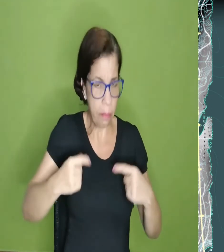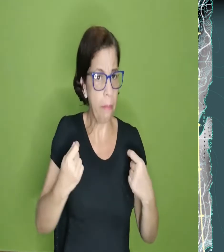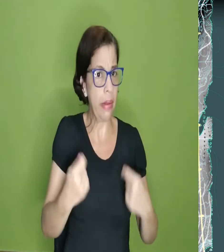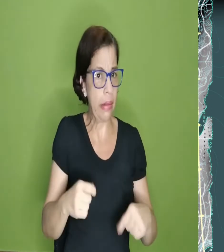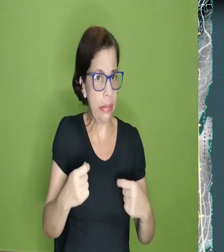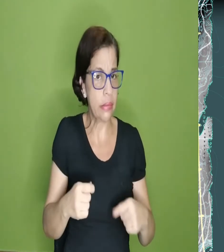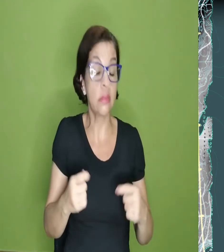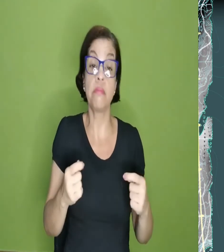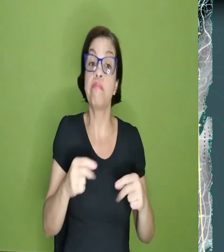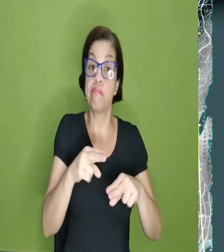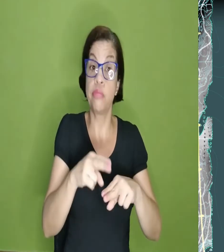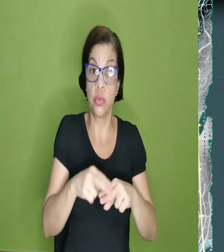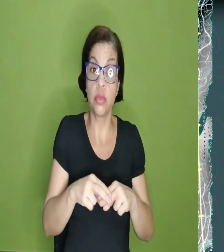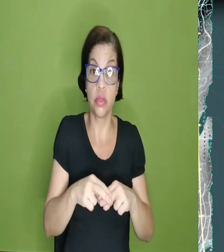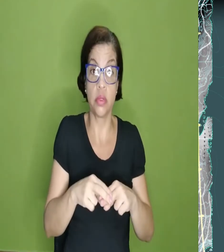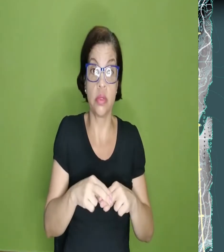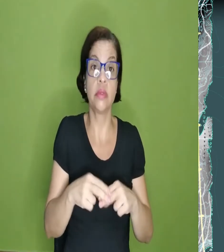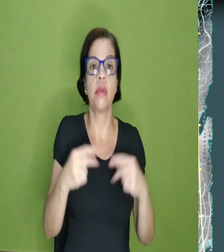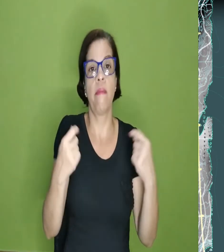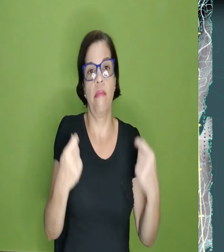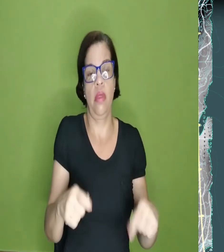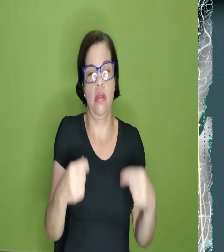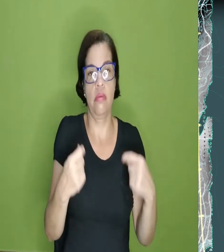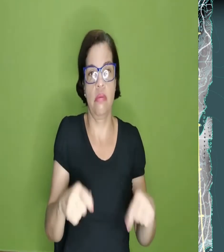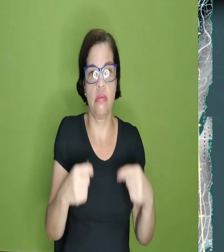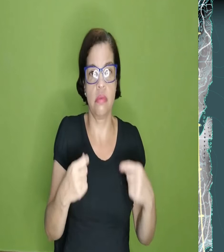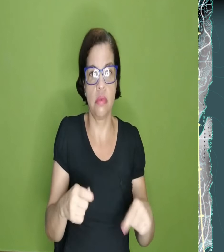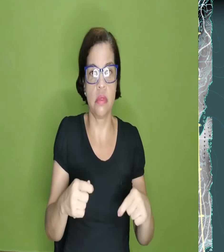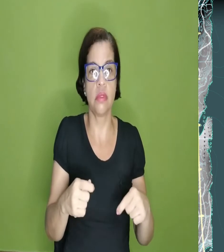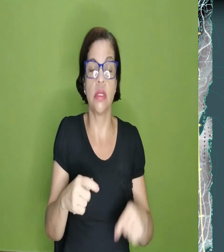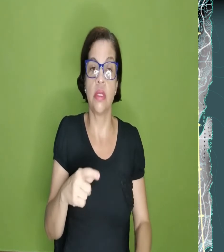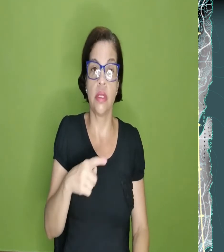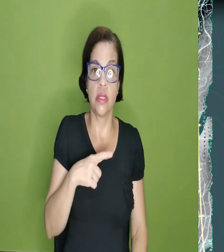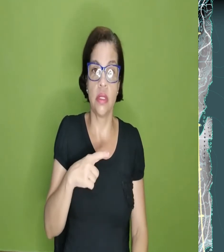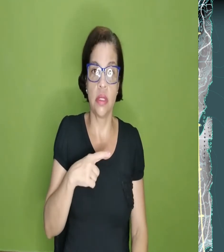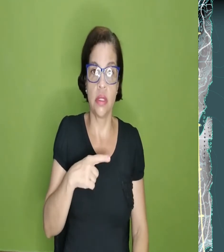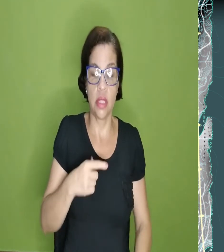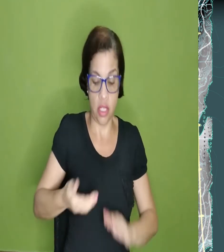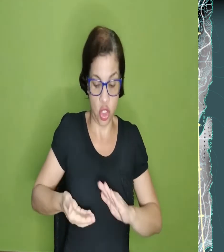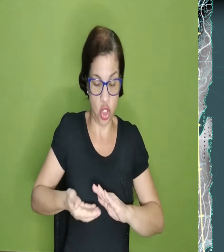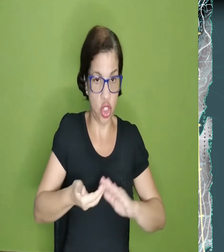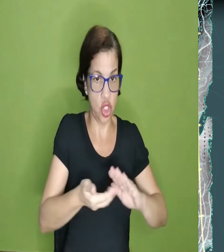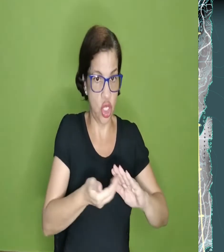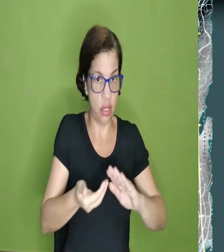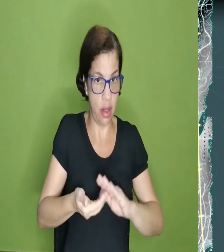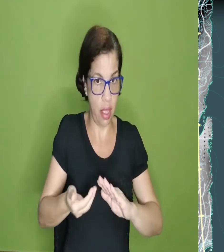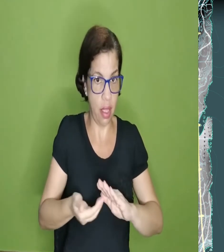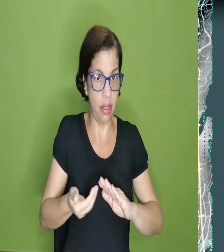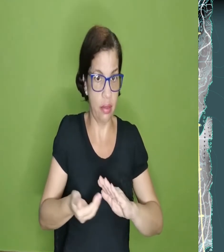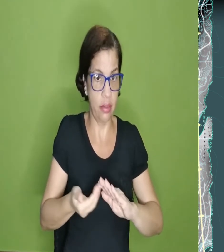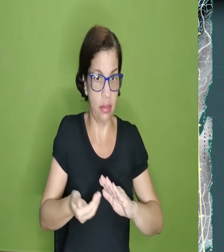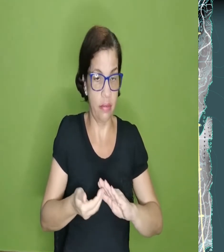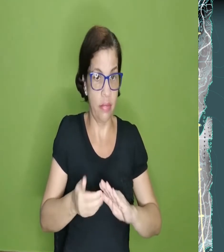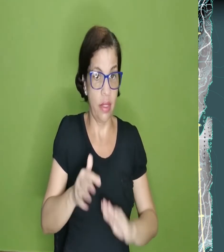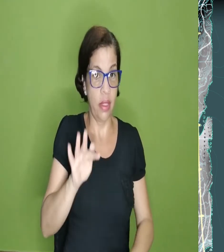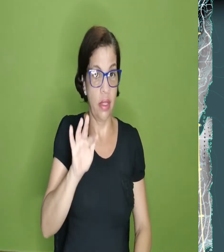organismo precisa. E, por isso, é necessário que ela seja retirada da fenda sináptica por